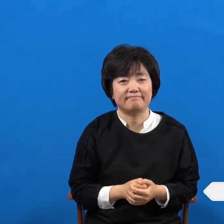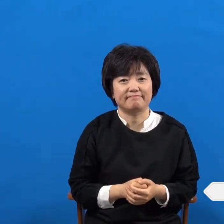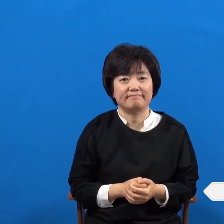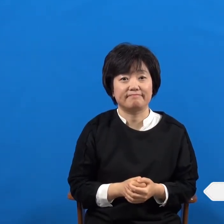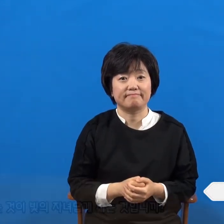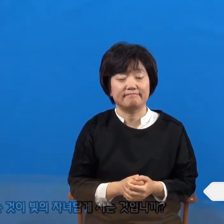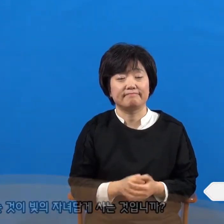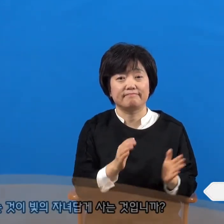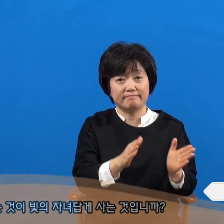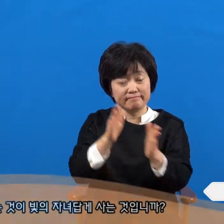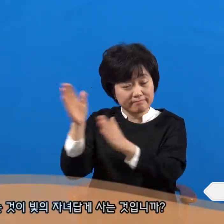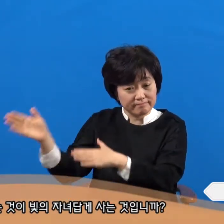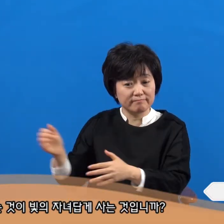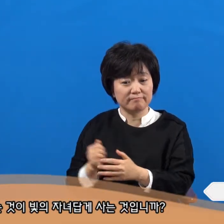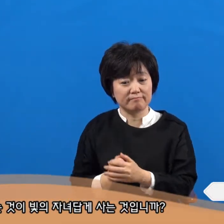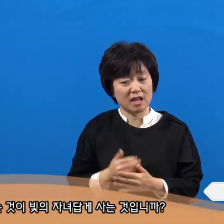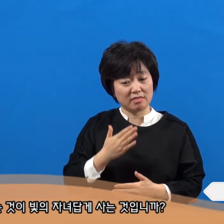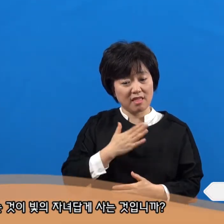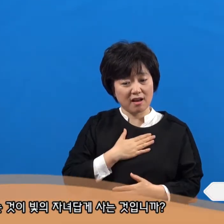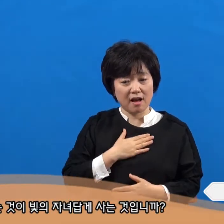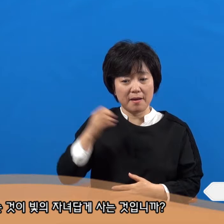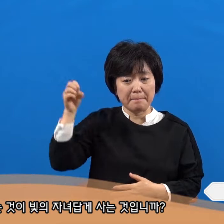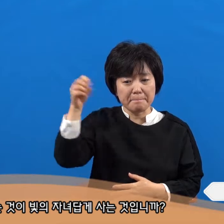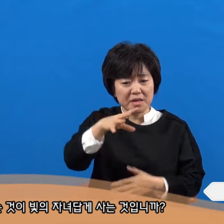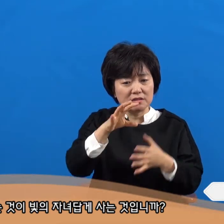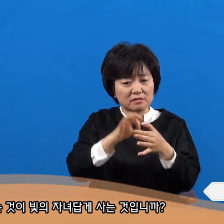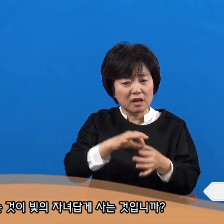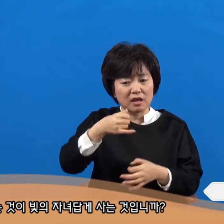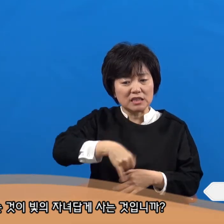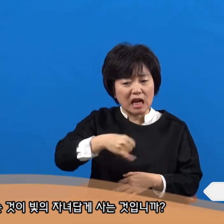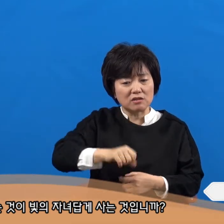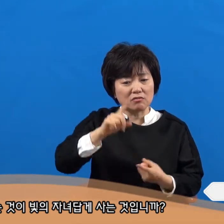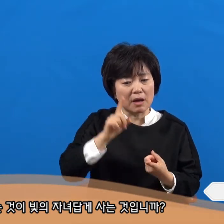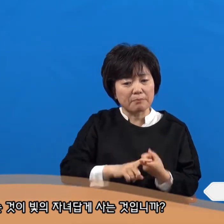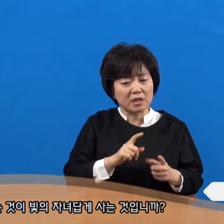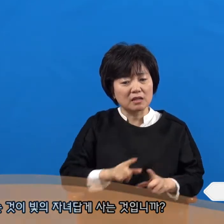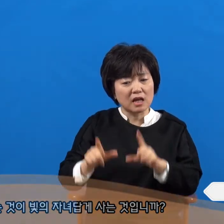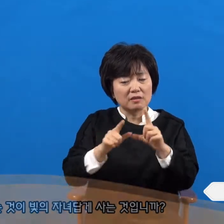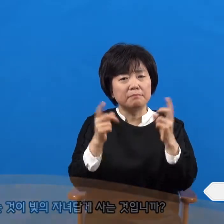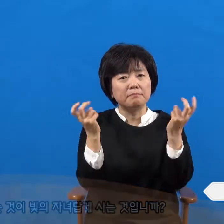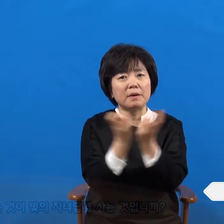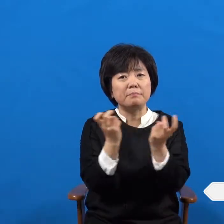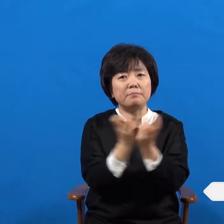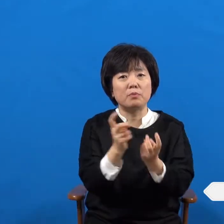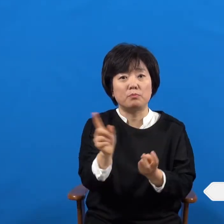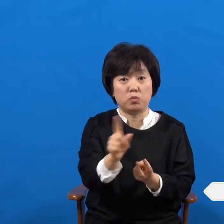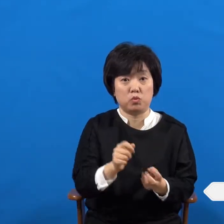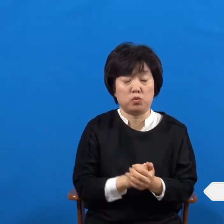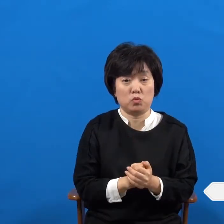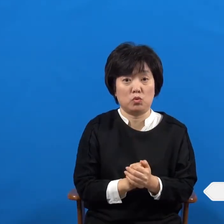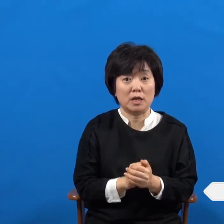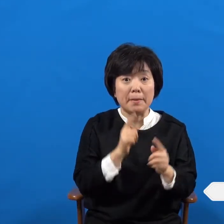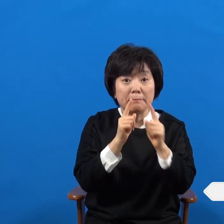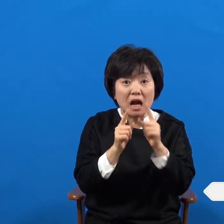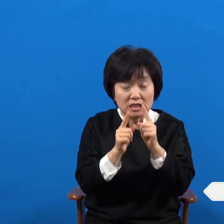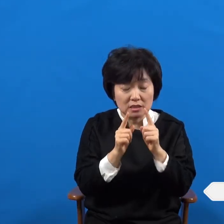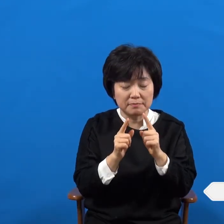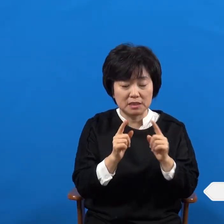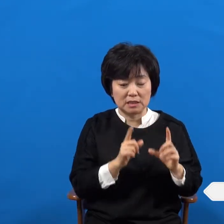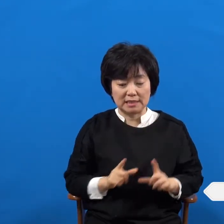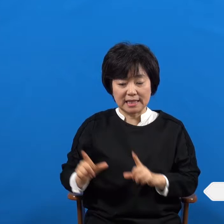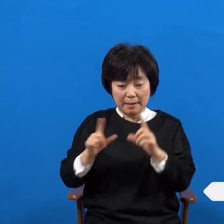그렇다면 우리가 어떻게 빛의 자녀답게 살 수 있을까요? 이 말씀을 우리 삶